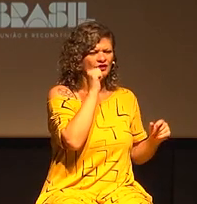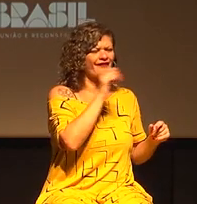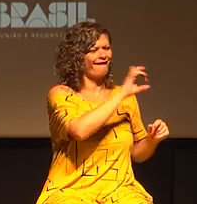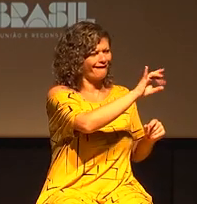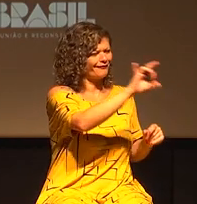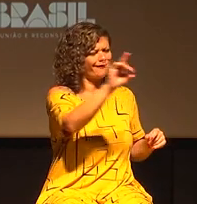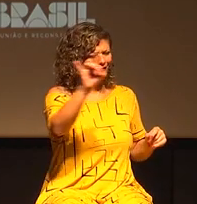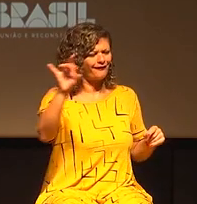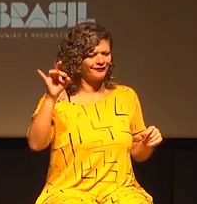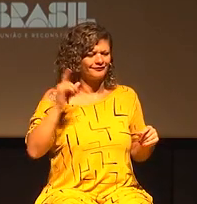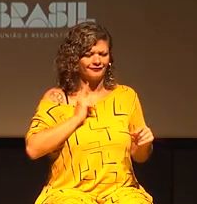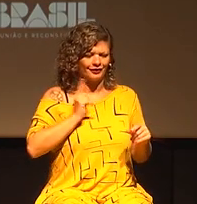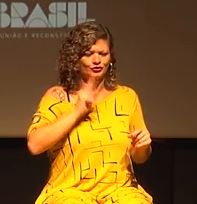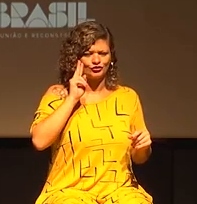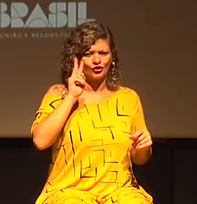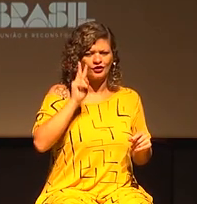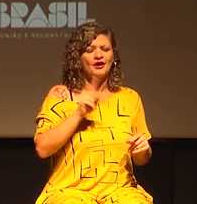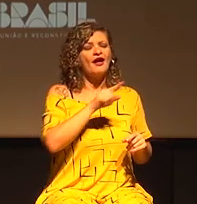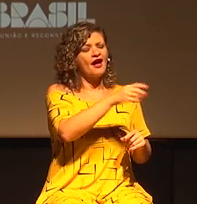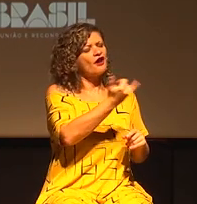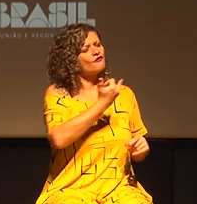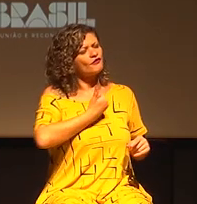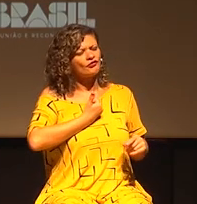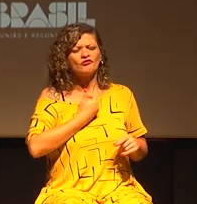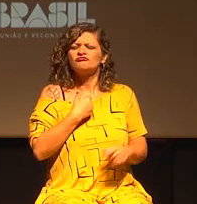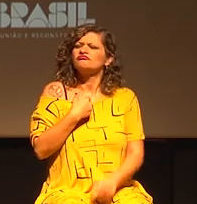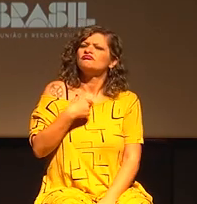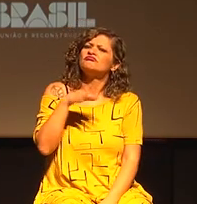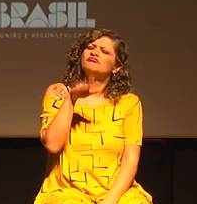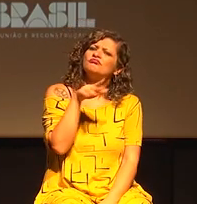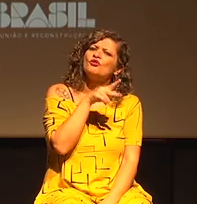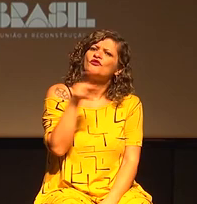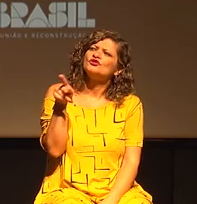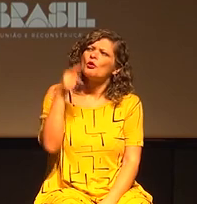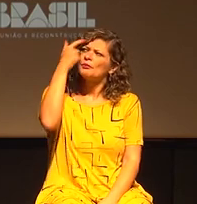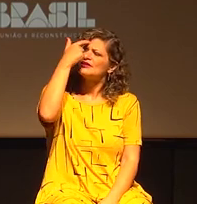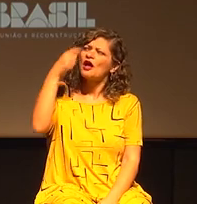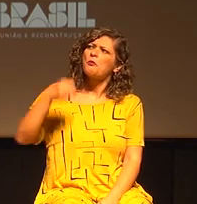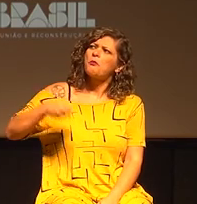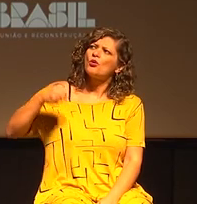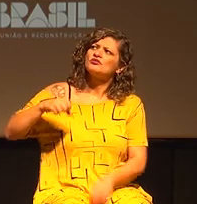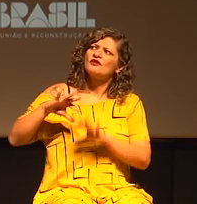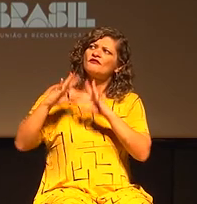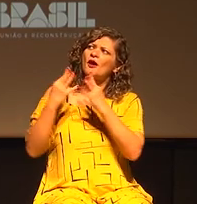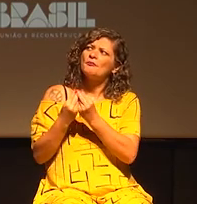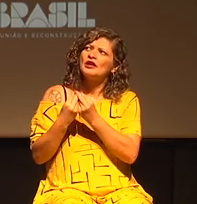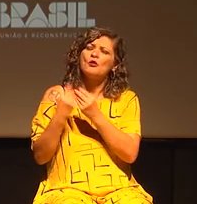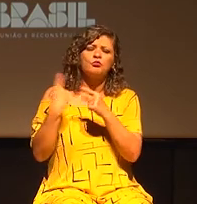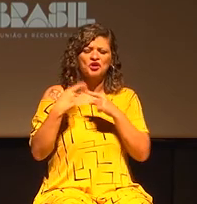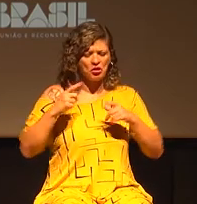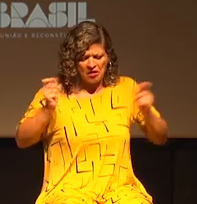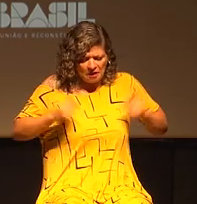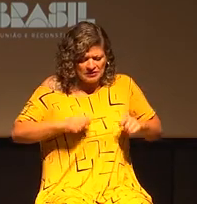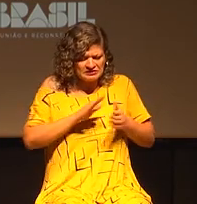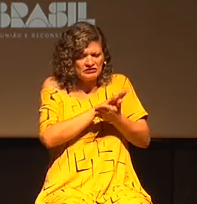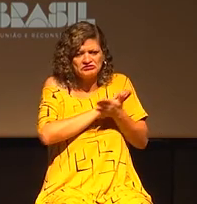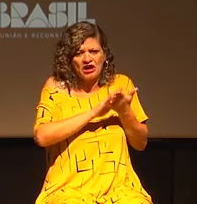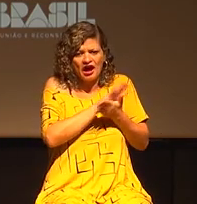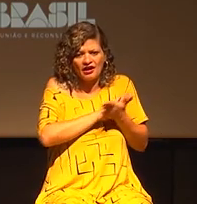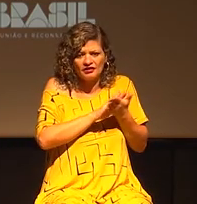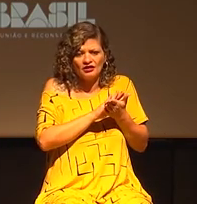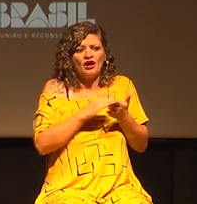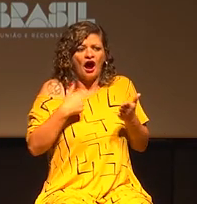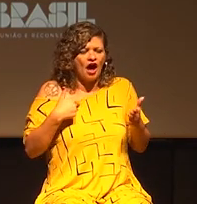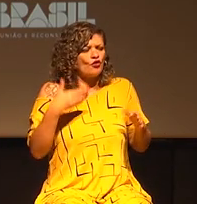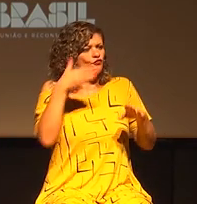seus depoimentos mas ela falou assim professora eu achava que eu só tinha que receber a bolsa família porque eu não tinha nenhuma outra capacidade quando eu